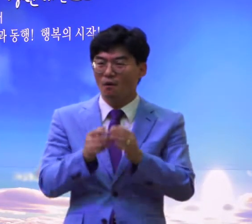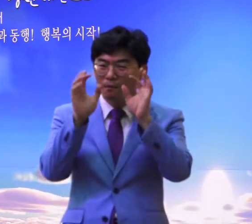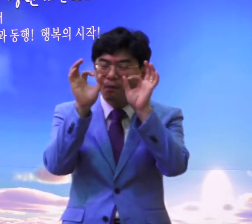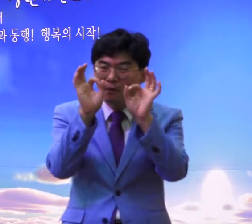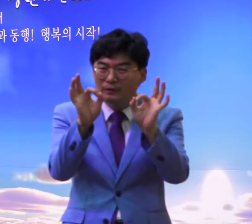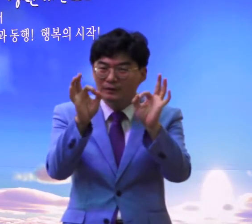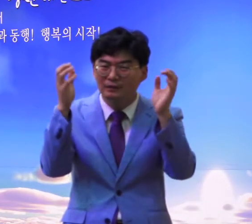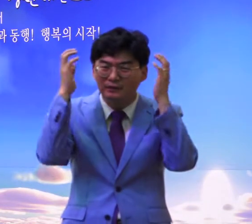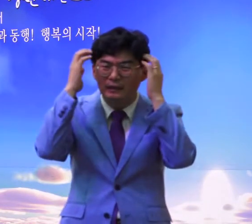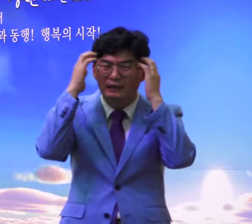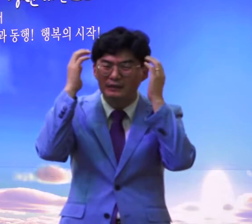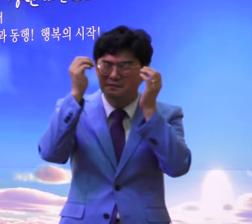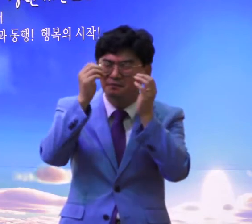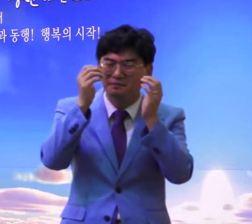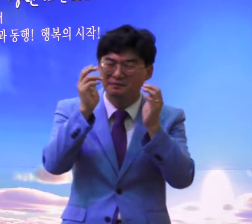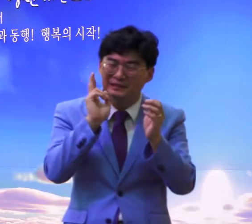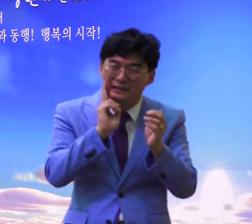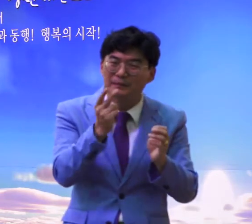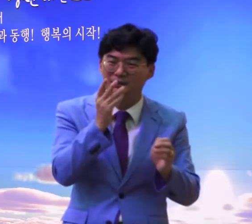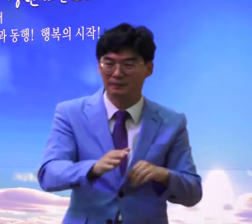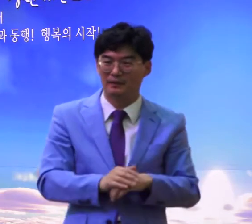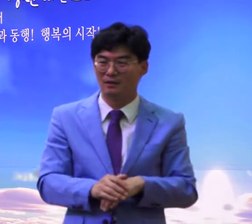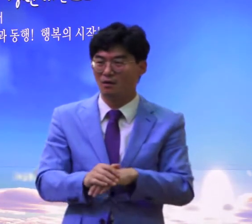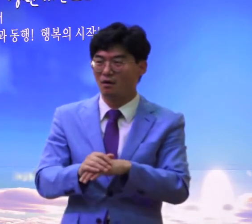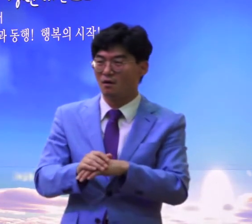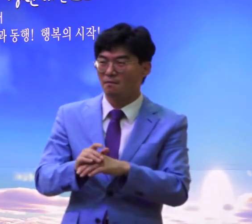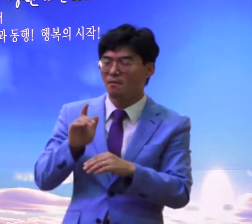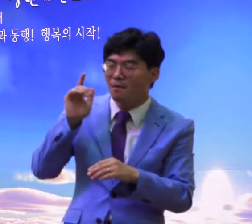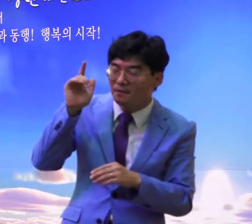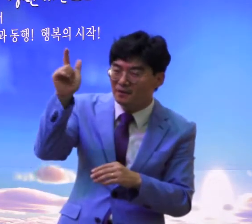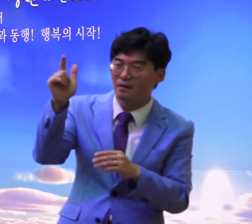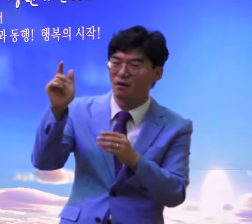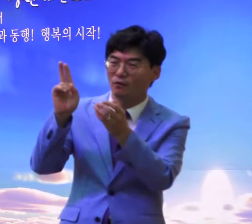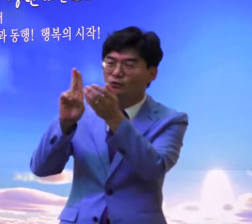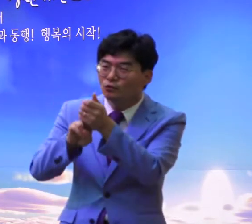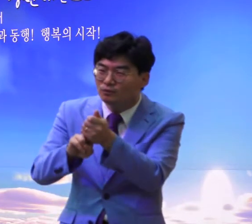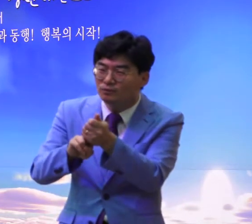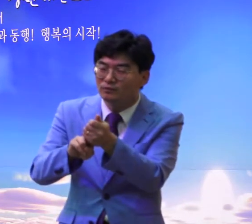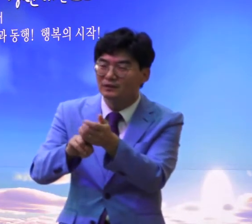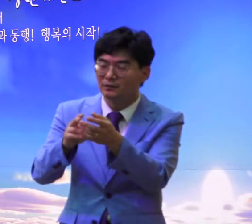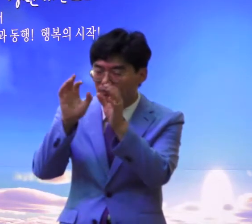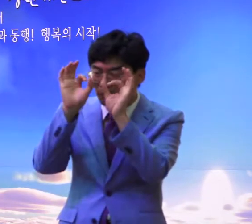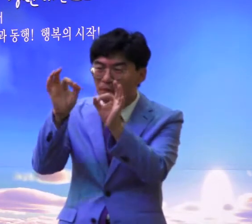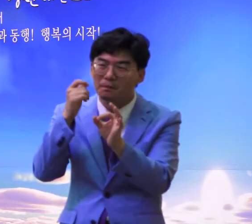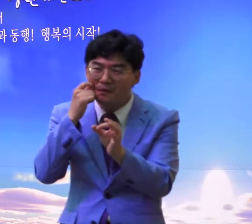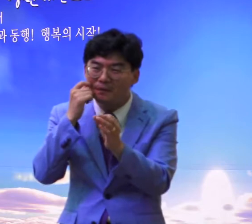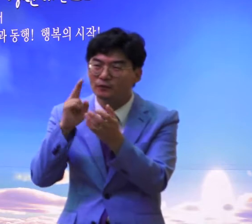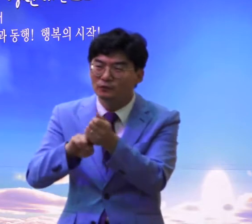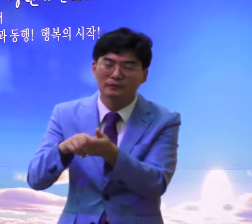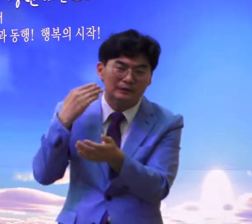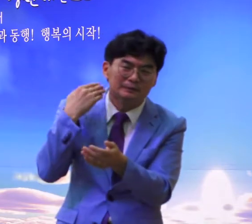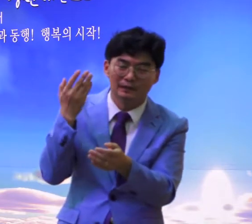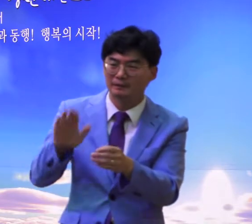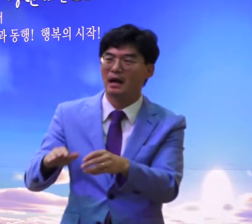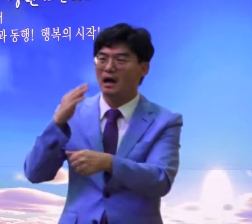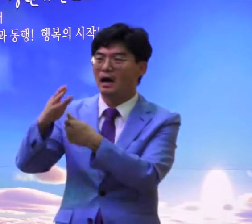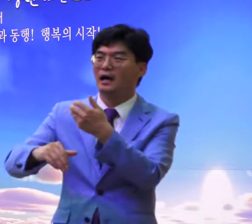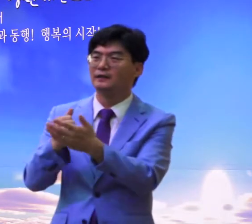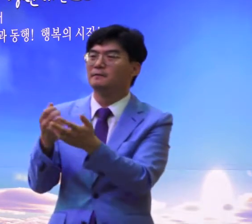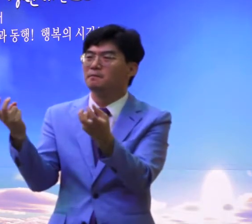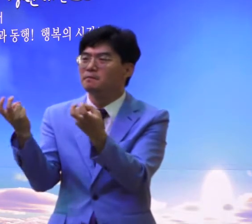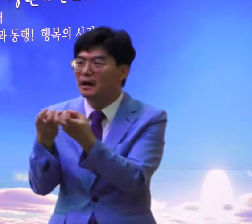여상히 역사하시는 주님을 바라봅니다. 오랜만에 현장을 둘러봅니다. 언제나처럼 체질에 딱